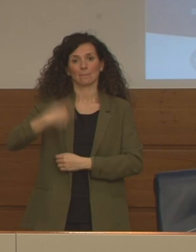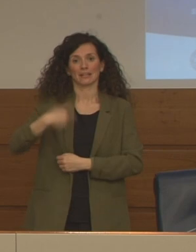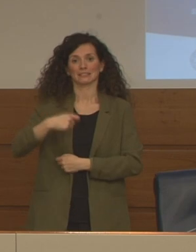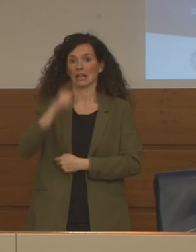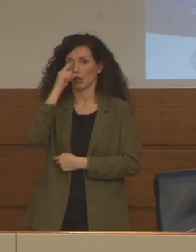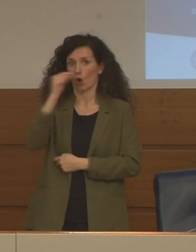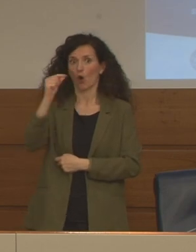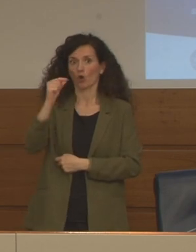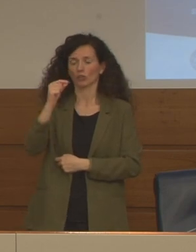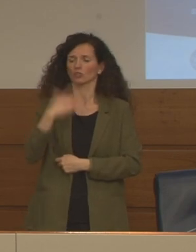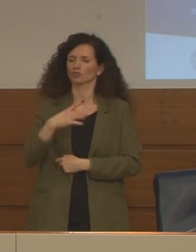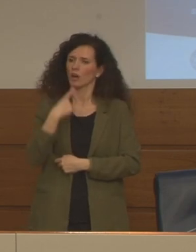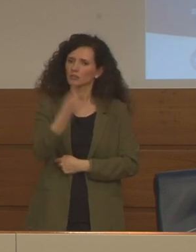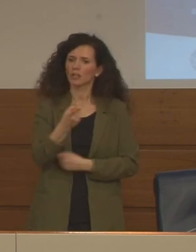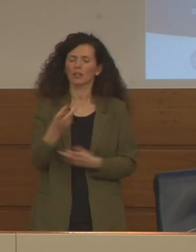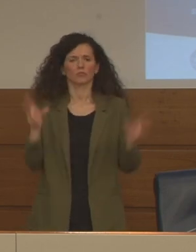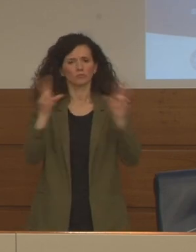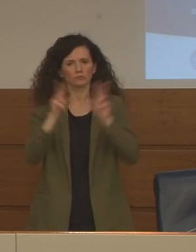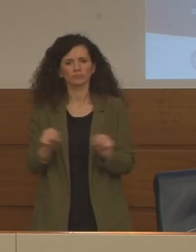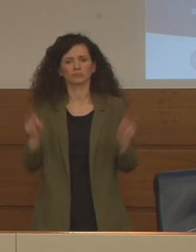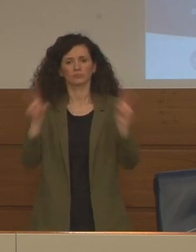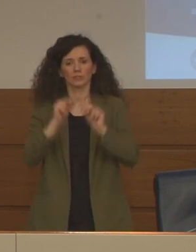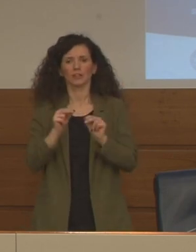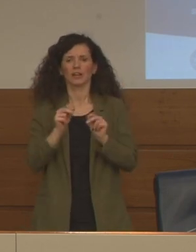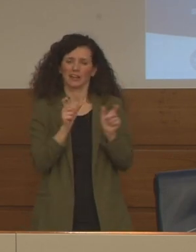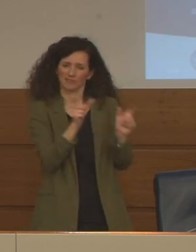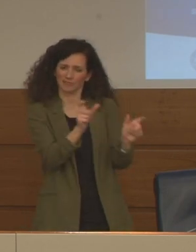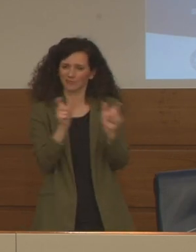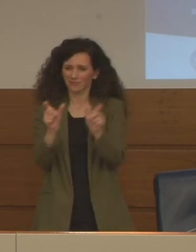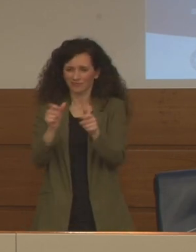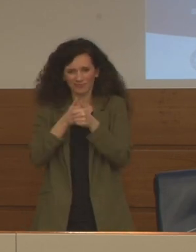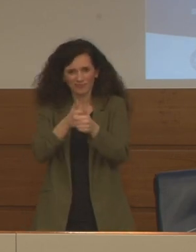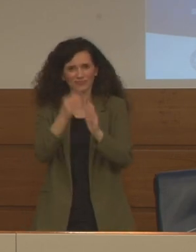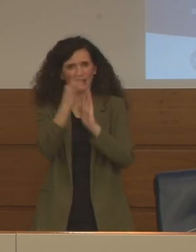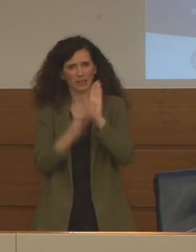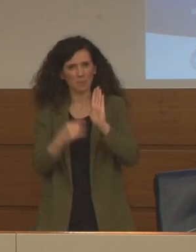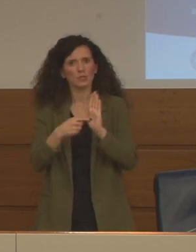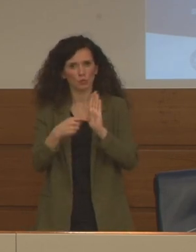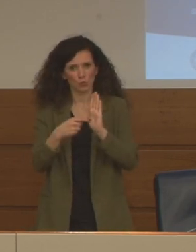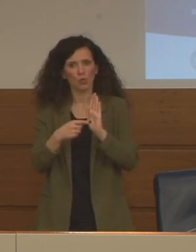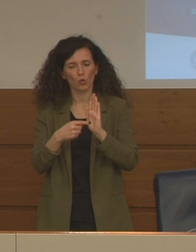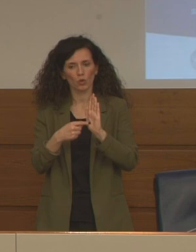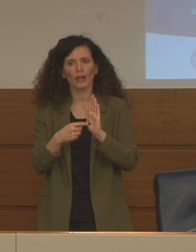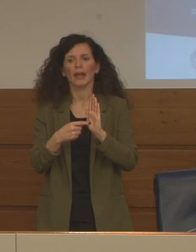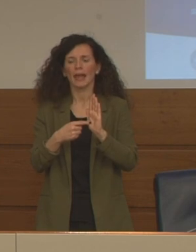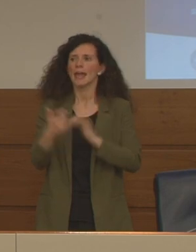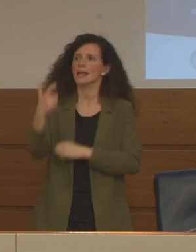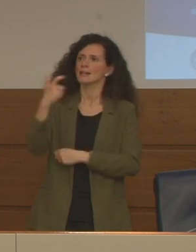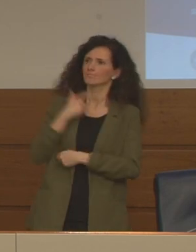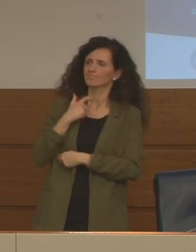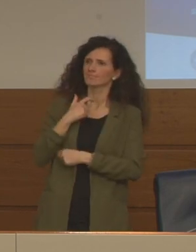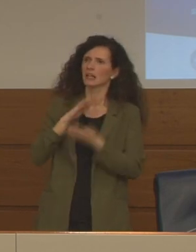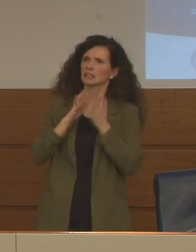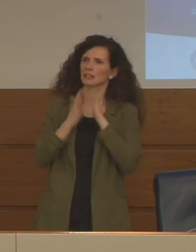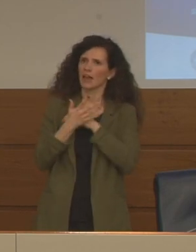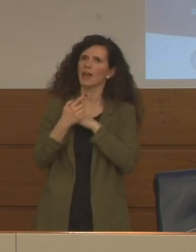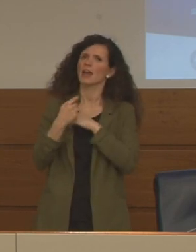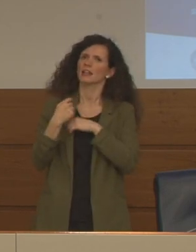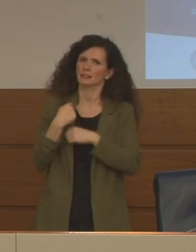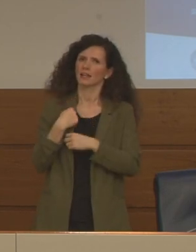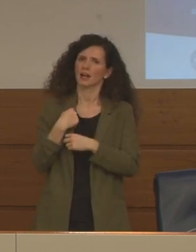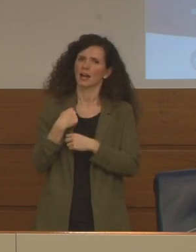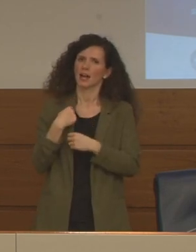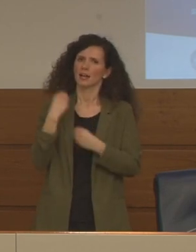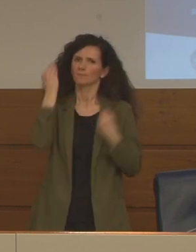volte ribadito ogni volta che venivano adottate queste misure ci impone di fare queste riflessioni e nell'imminenza